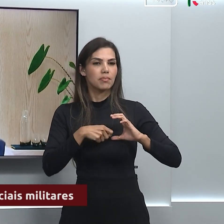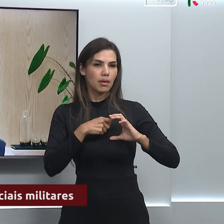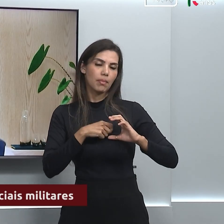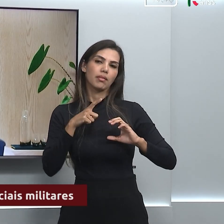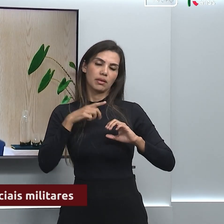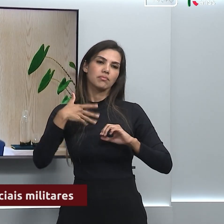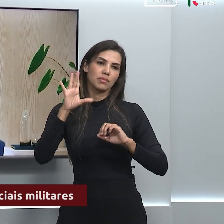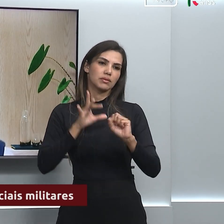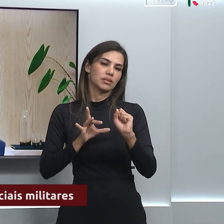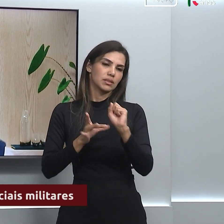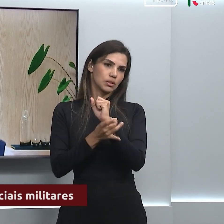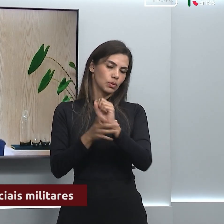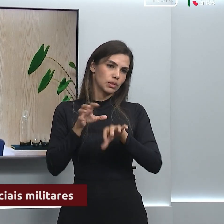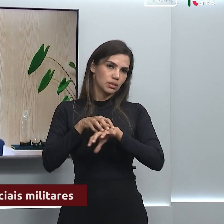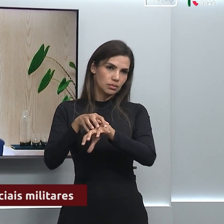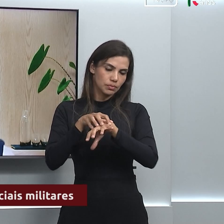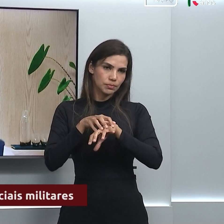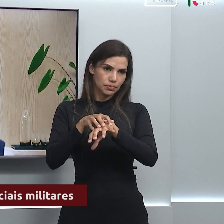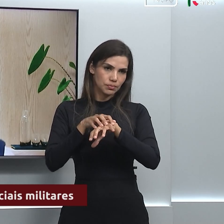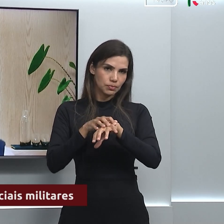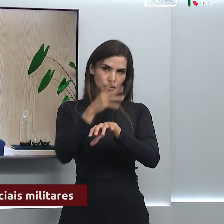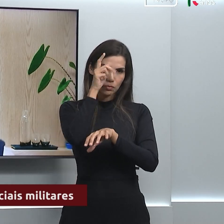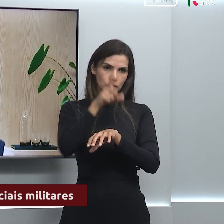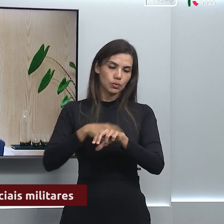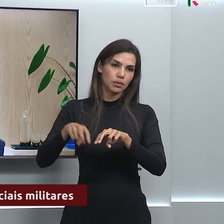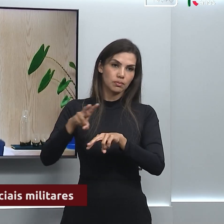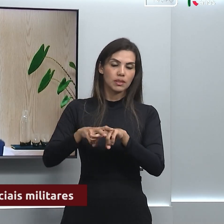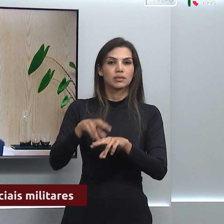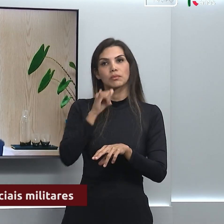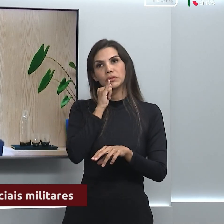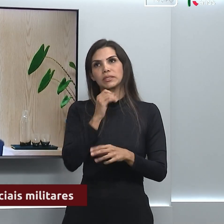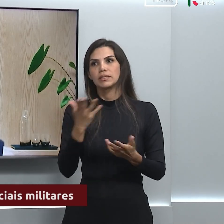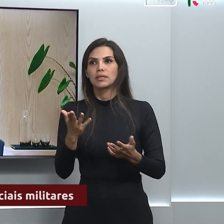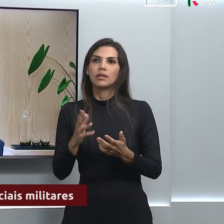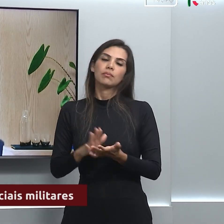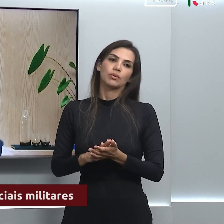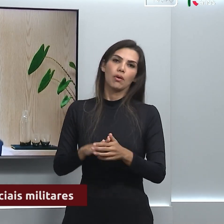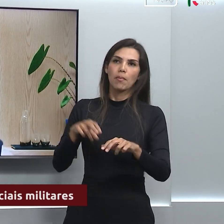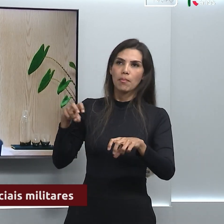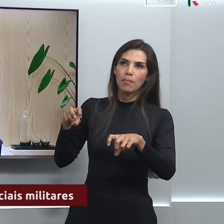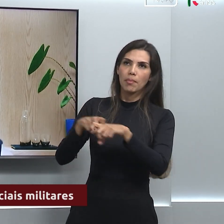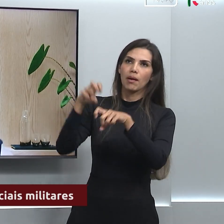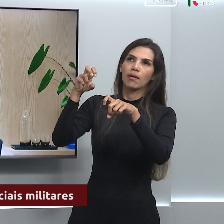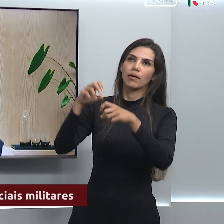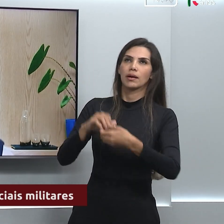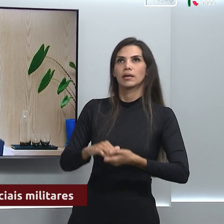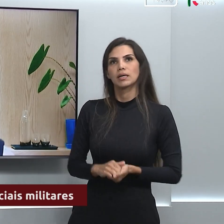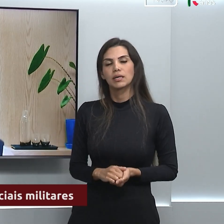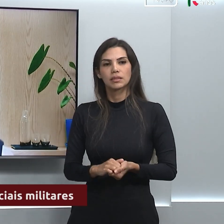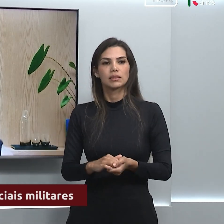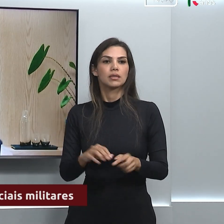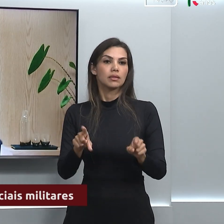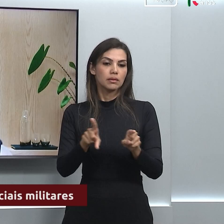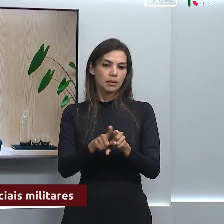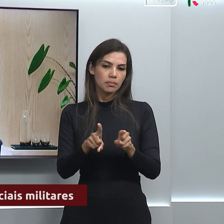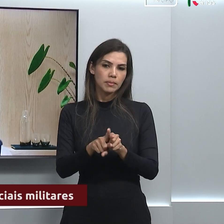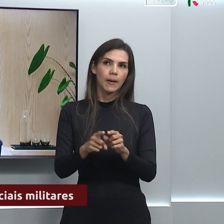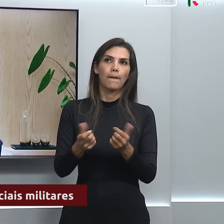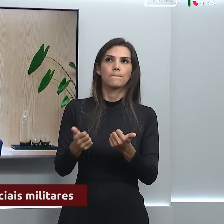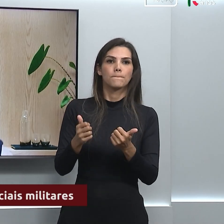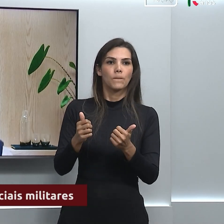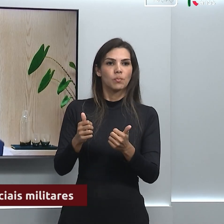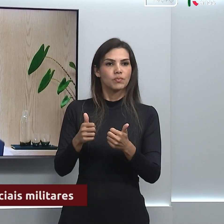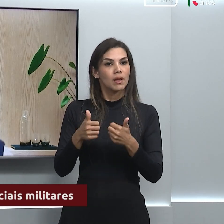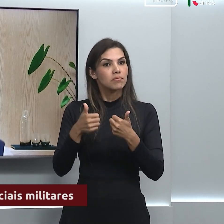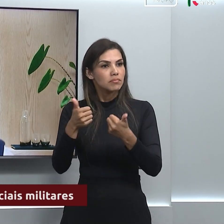outra ponta a ser analisada. Então, acidente de trânsito, como eu disse, a atuação de reforço, né?